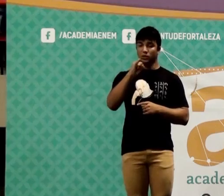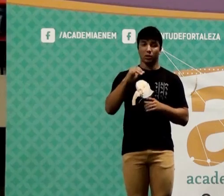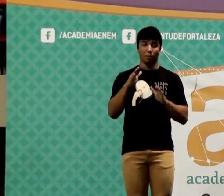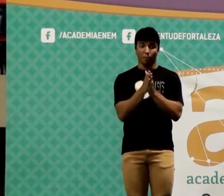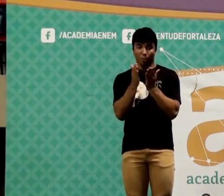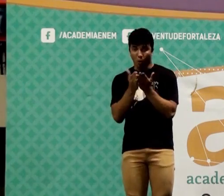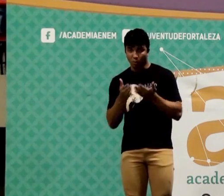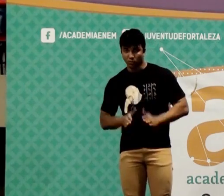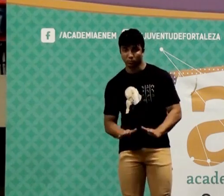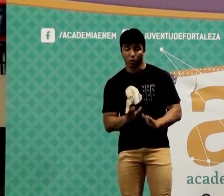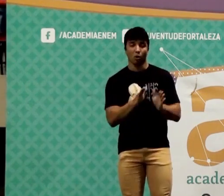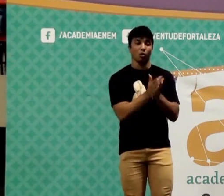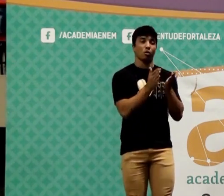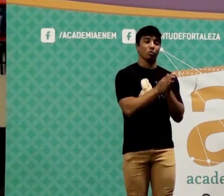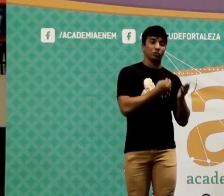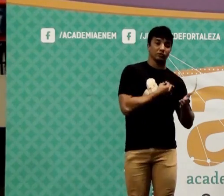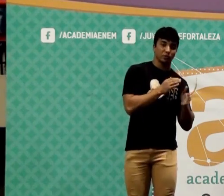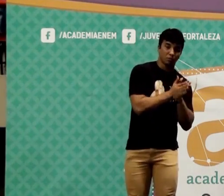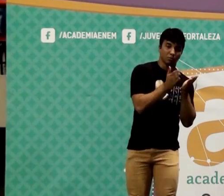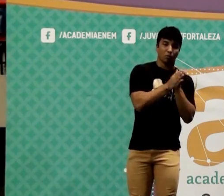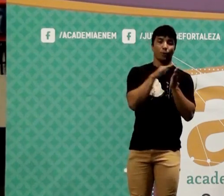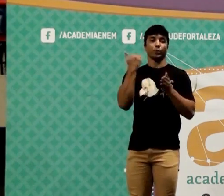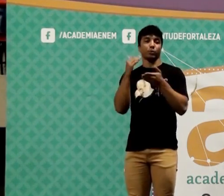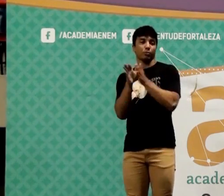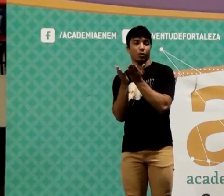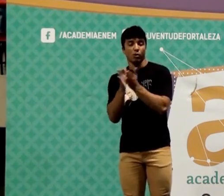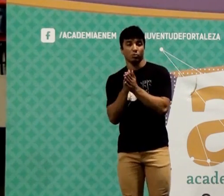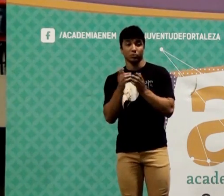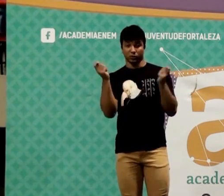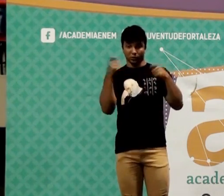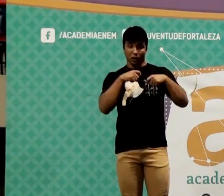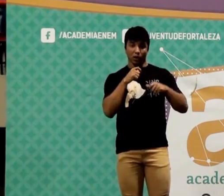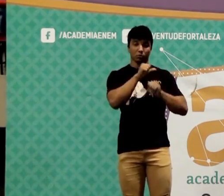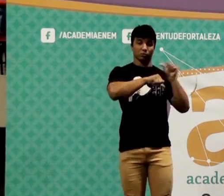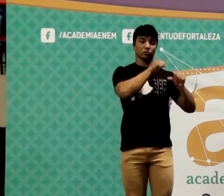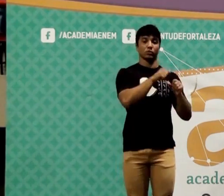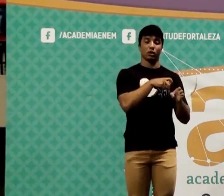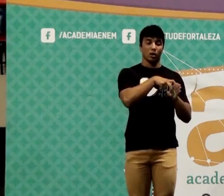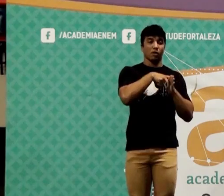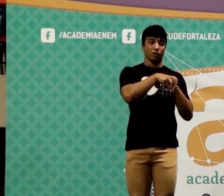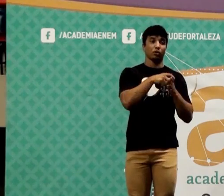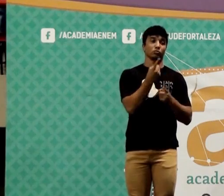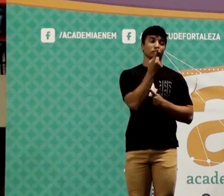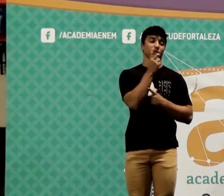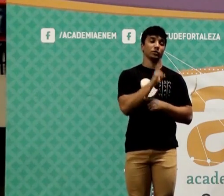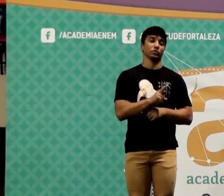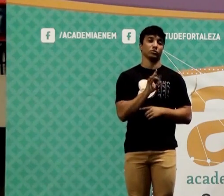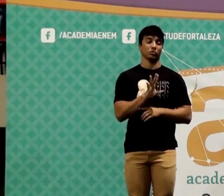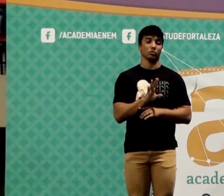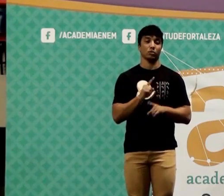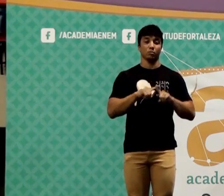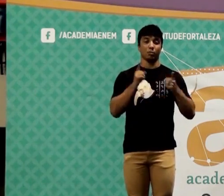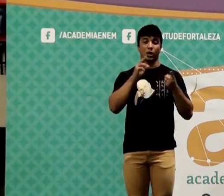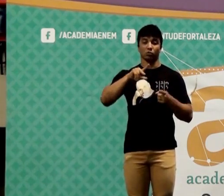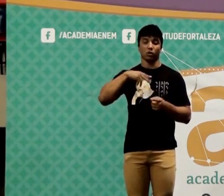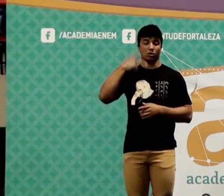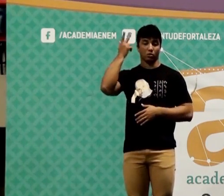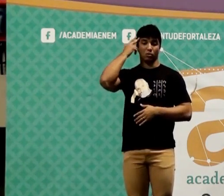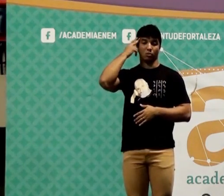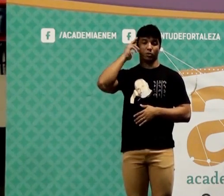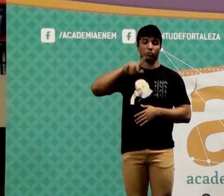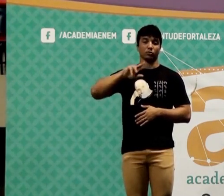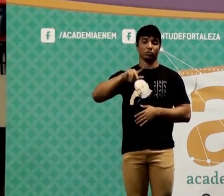Deleste. Deleste. Bora lá. O Jacques Le Goff e o Georges Duby, especialistas em Idade